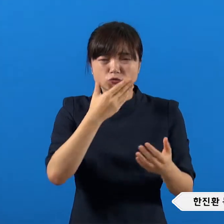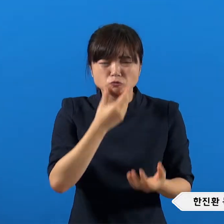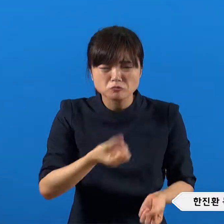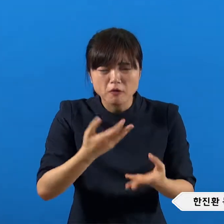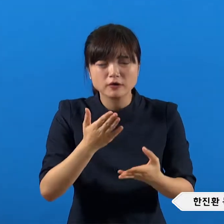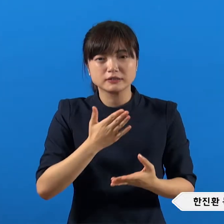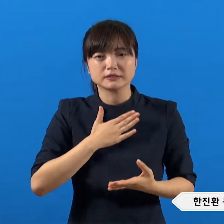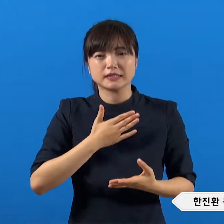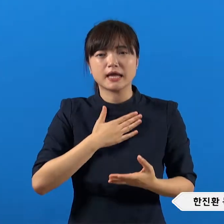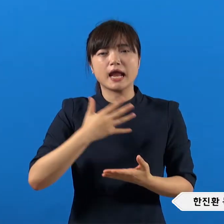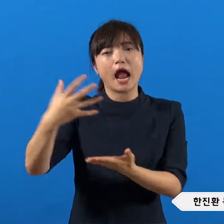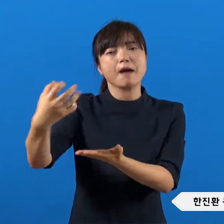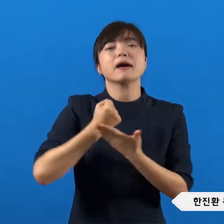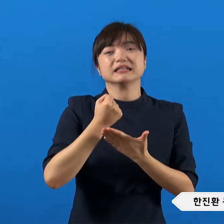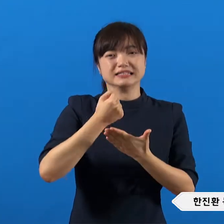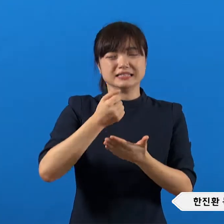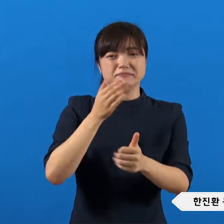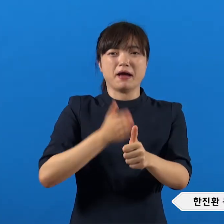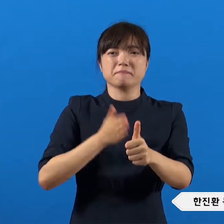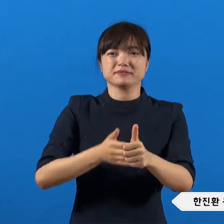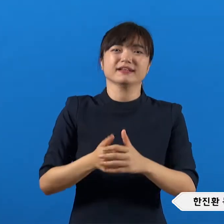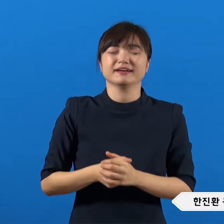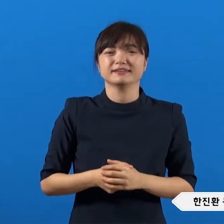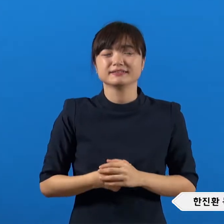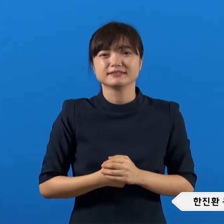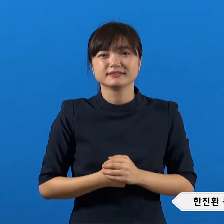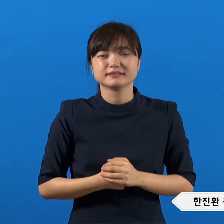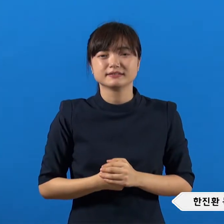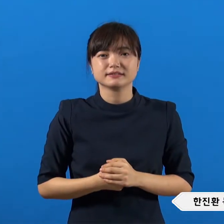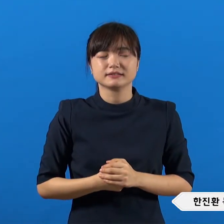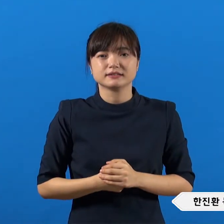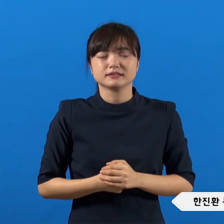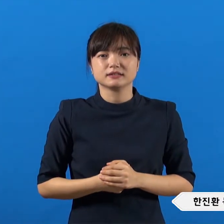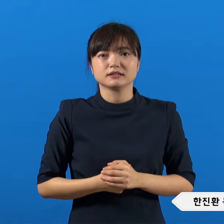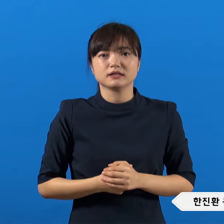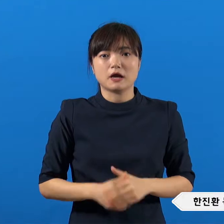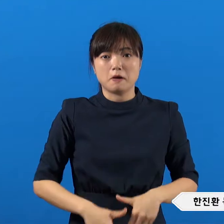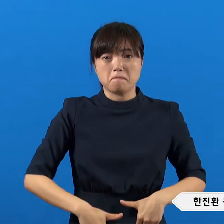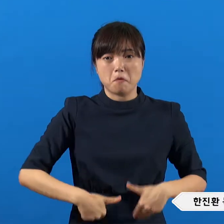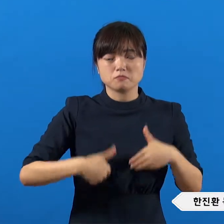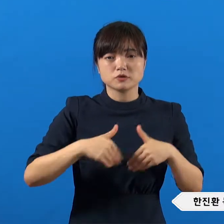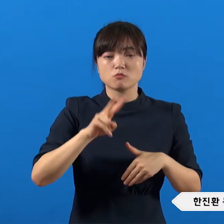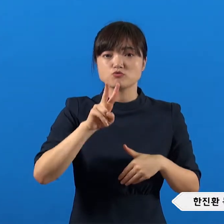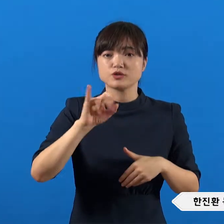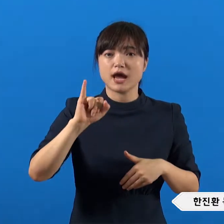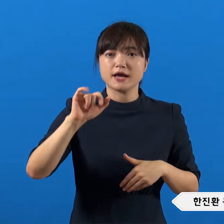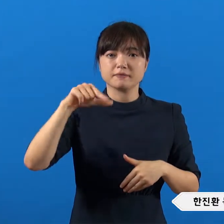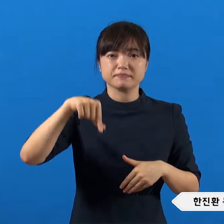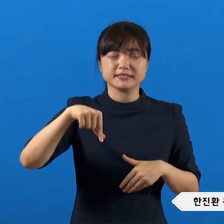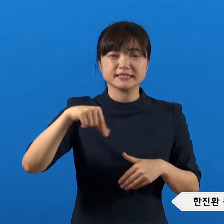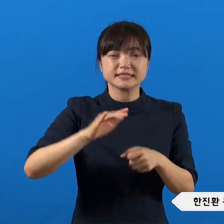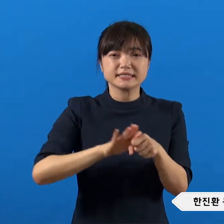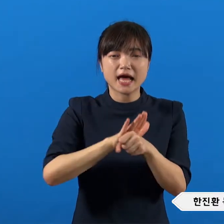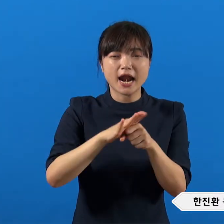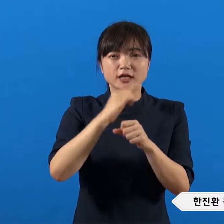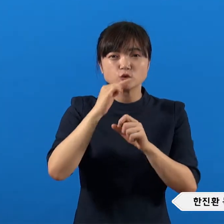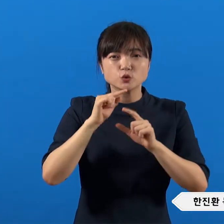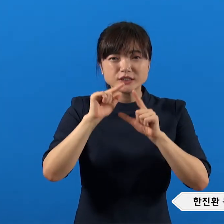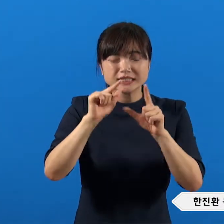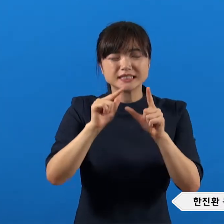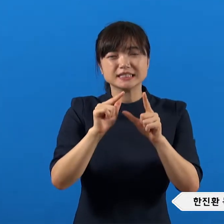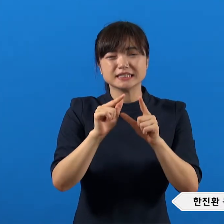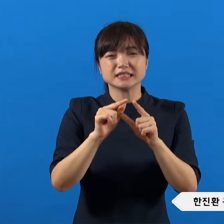해에 풍성하게 누릴 수 있기를 바랍니다. 이제 봄철 VIP 사랑주의를 위해서 본격적으로 이제